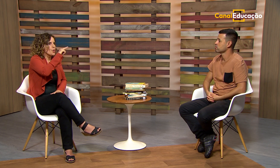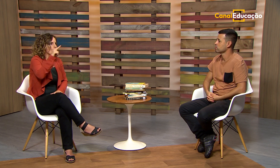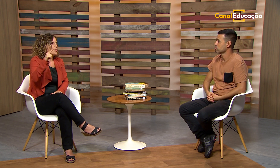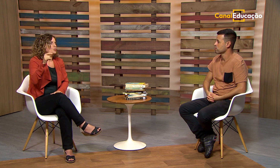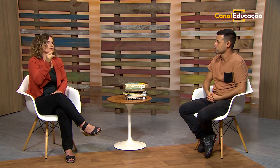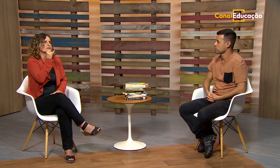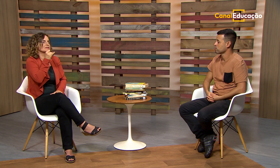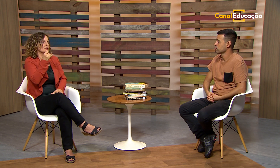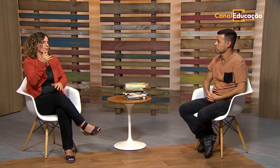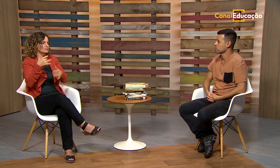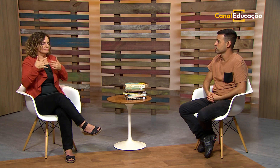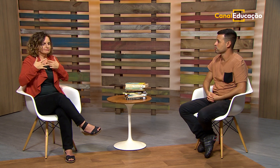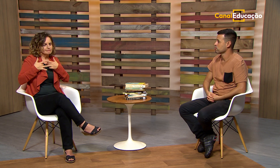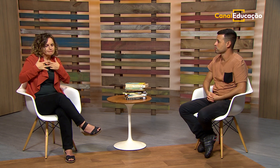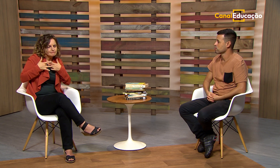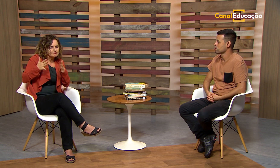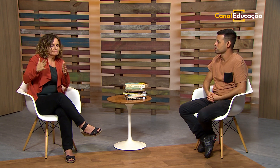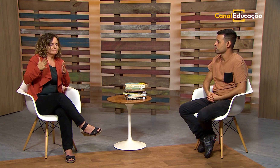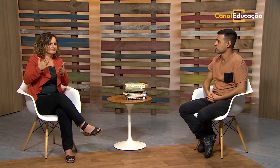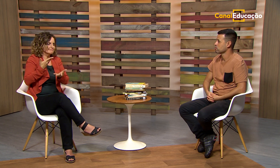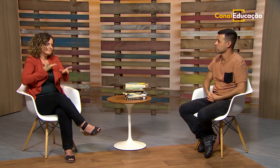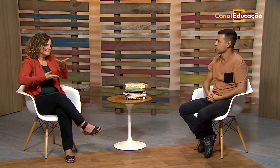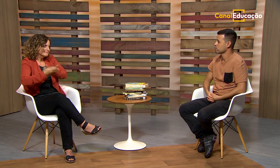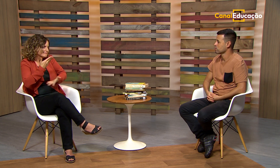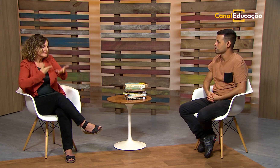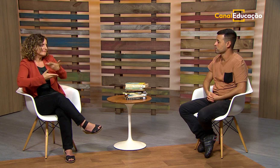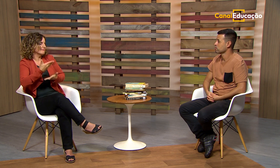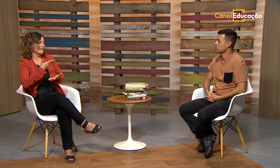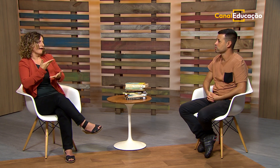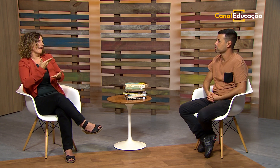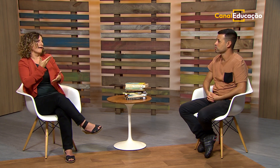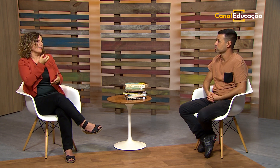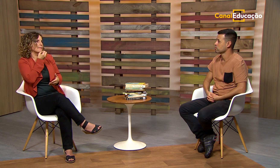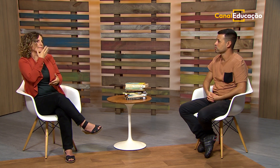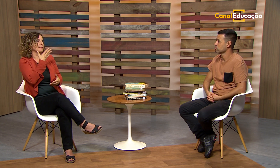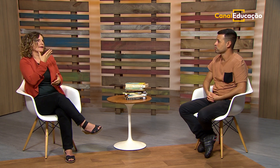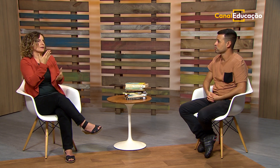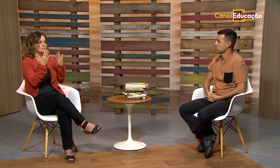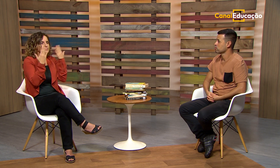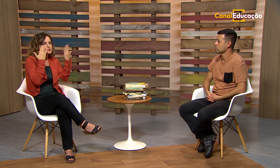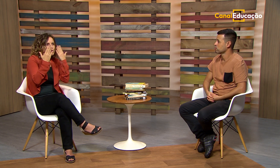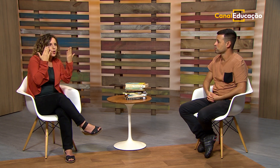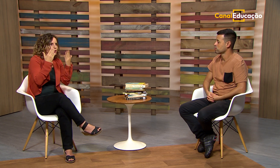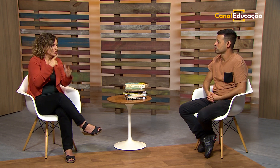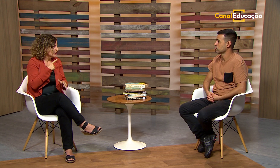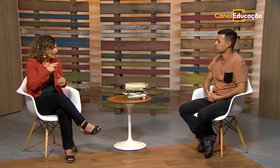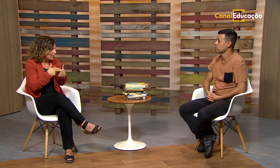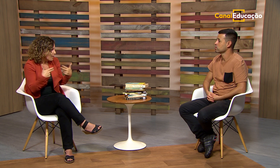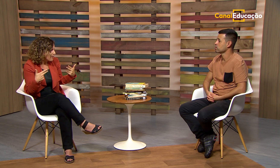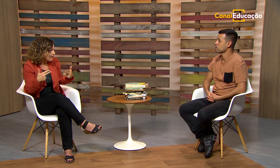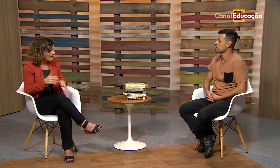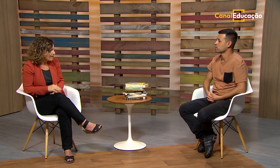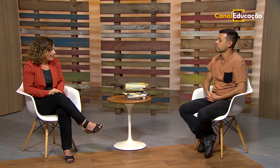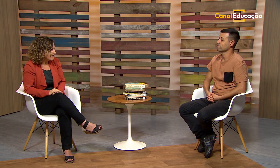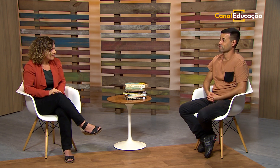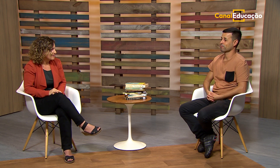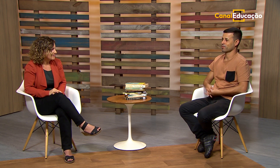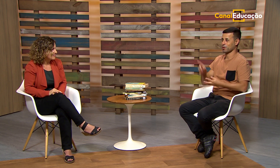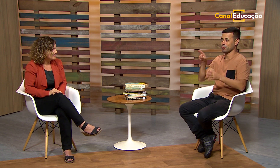compaixão, o fator psicológico e emocional, teve essa demanda?